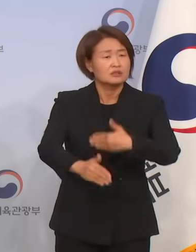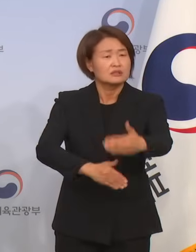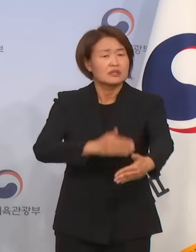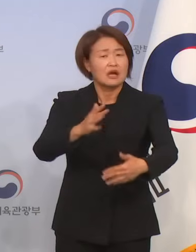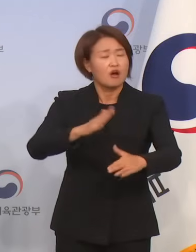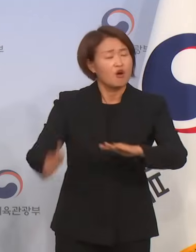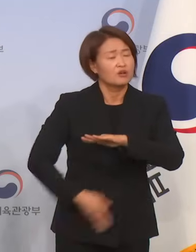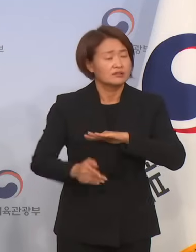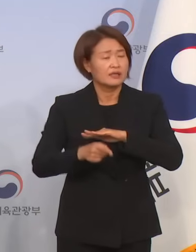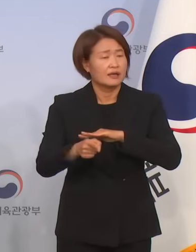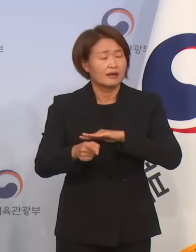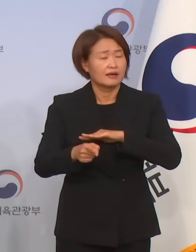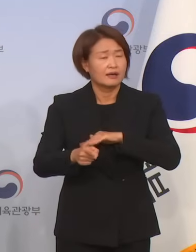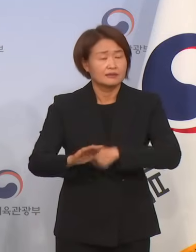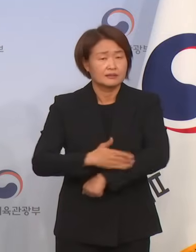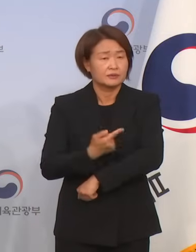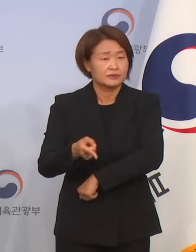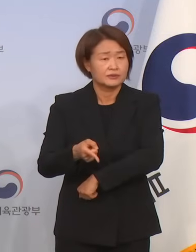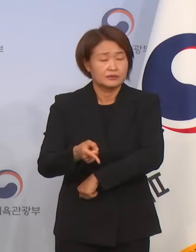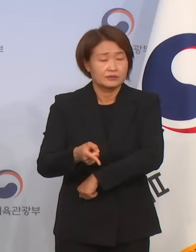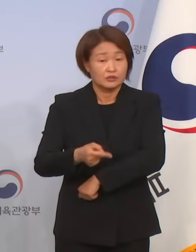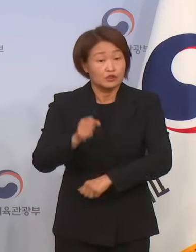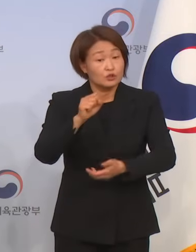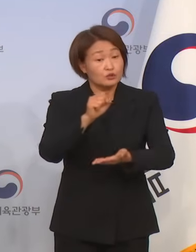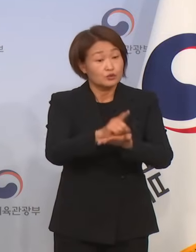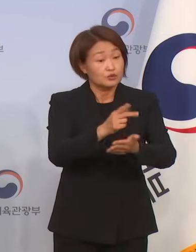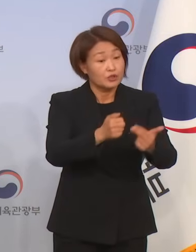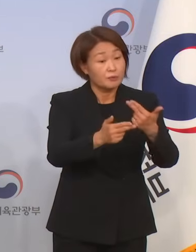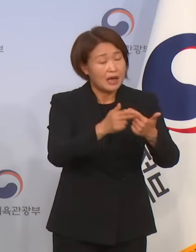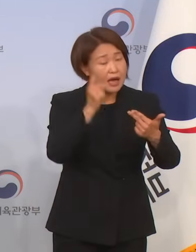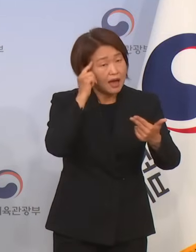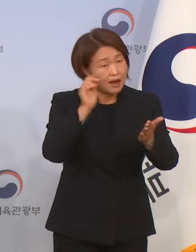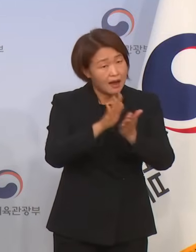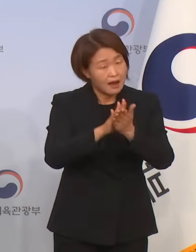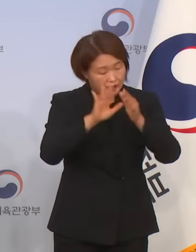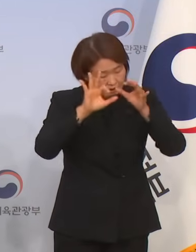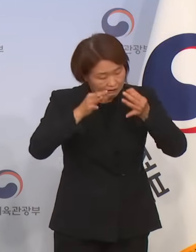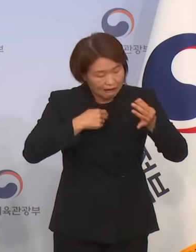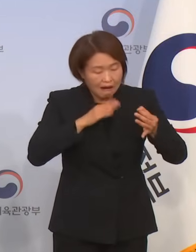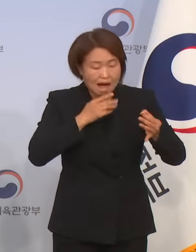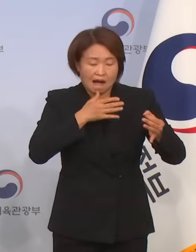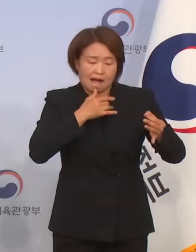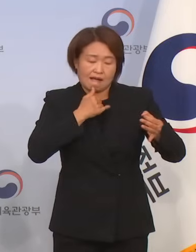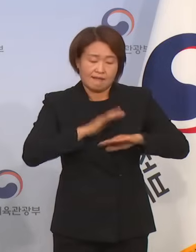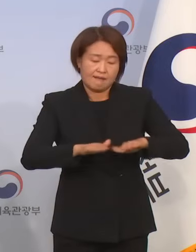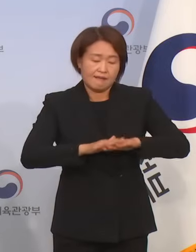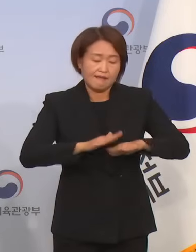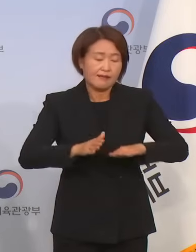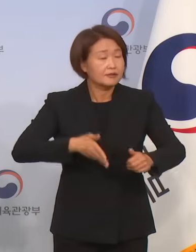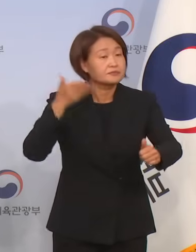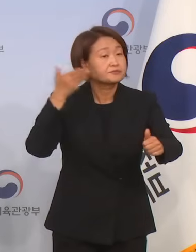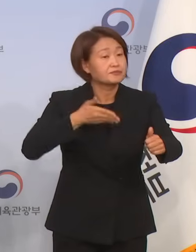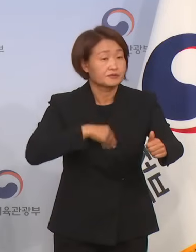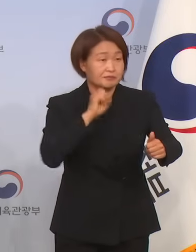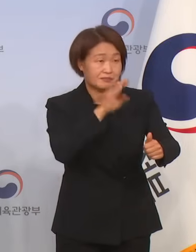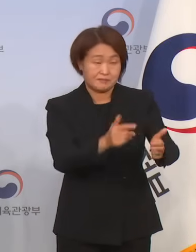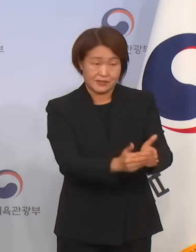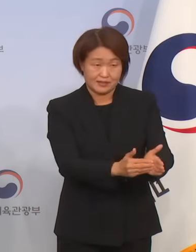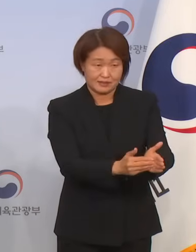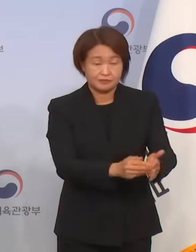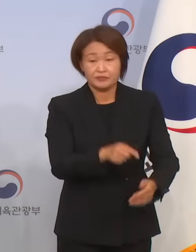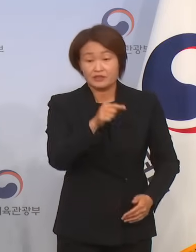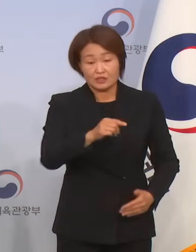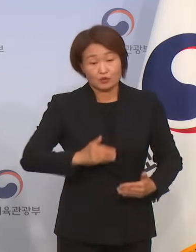때문에 축구협회 스스로 이를 바로잡으라는 그런 말씀을 제가 드렸습니다. 그리고